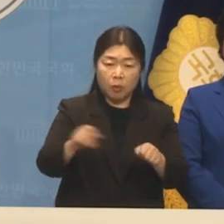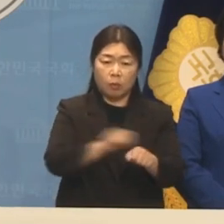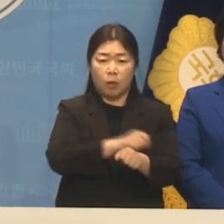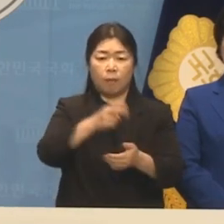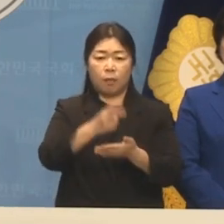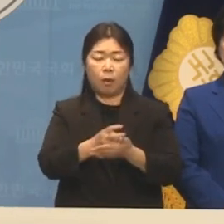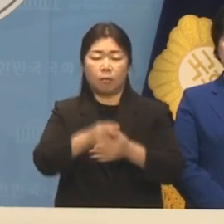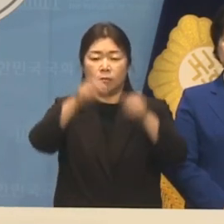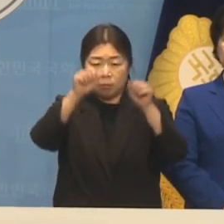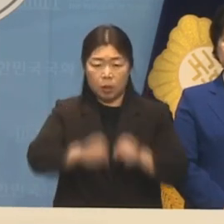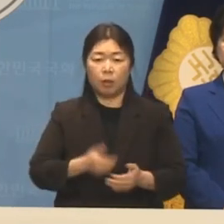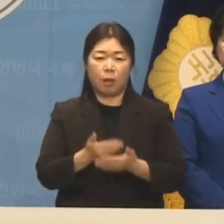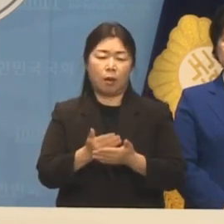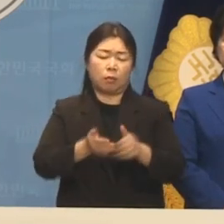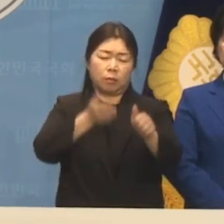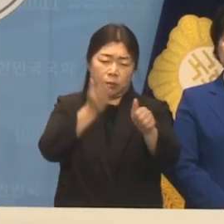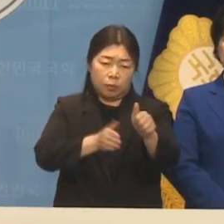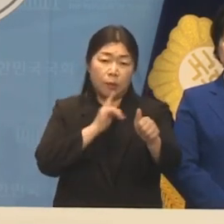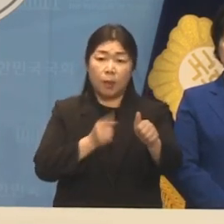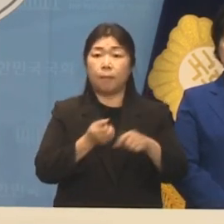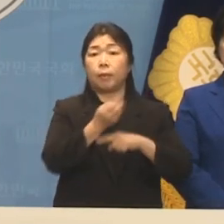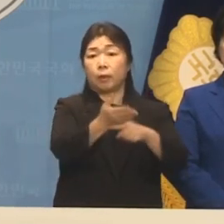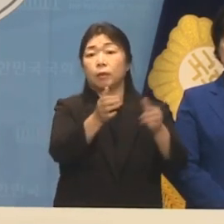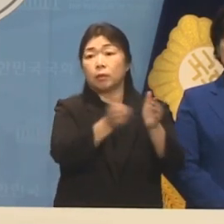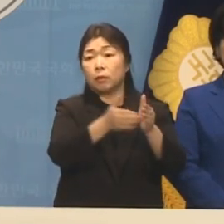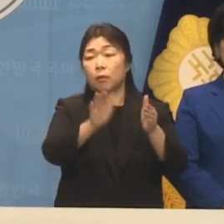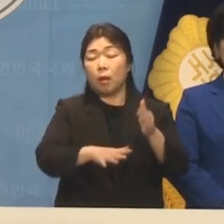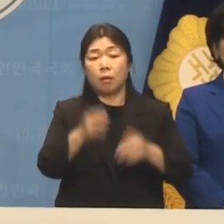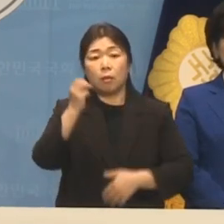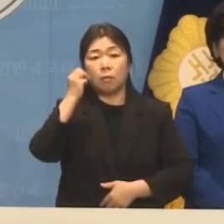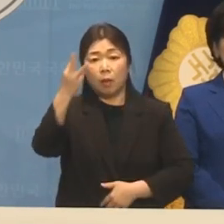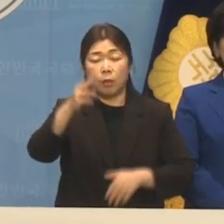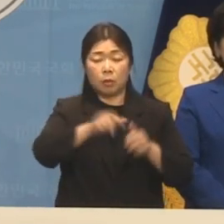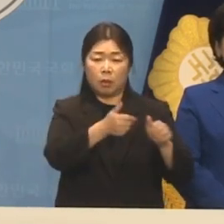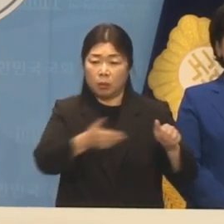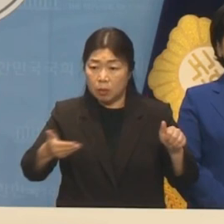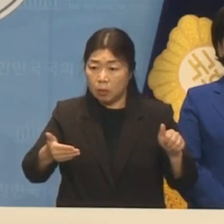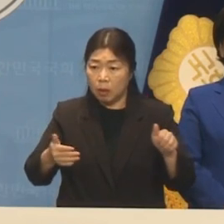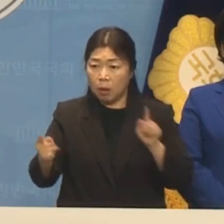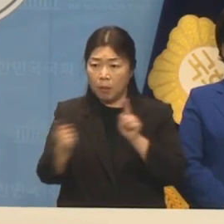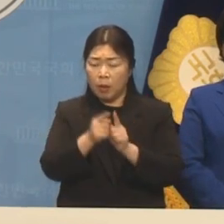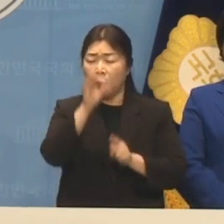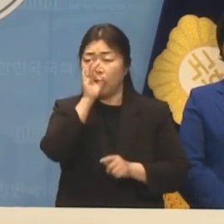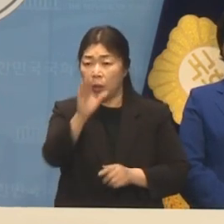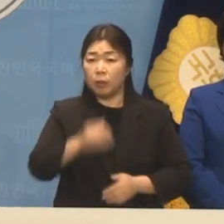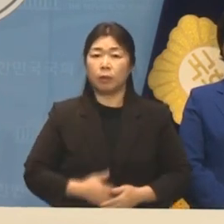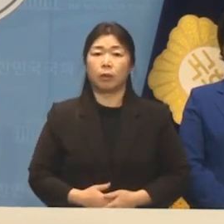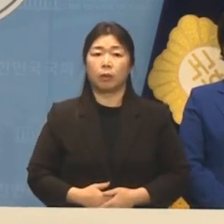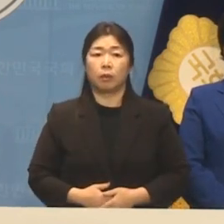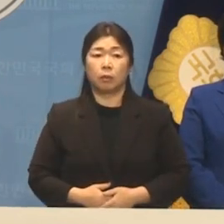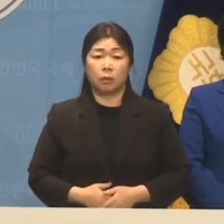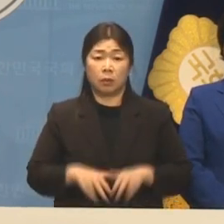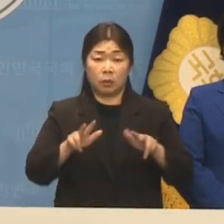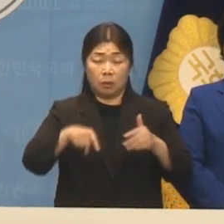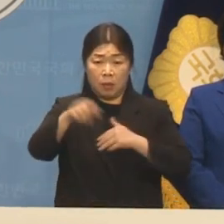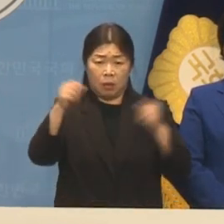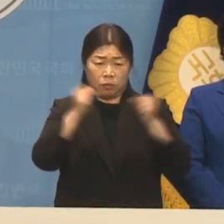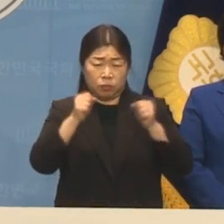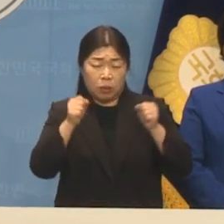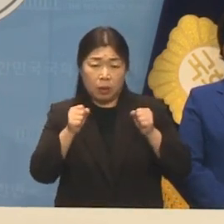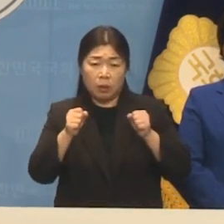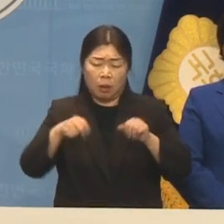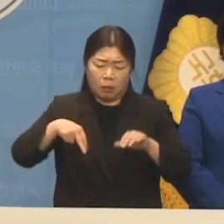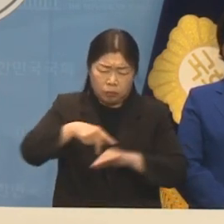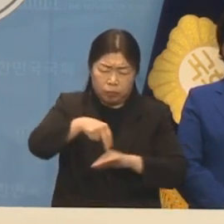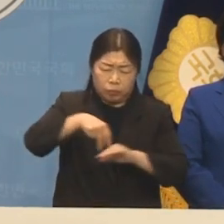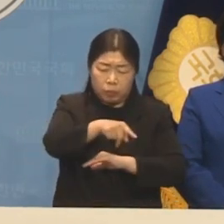했습니다. 하지만 3개월이 지난 지금까지도 만나지 않고 있습니다. 한겨울 찬바람에 오체투지를 하고 한여름엔